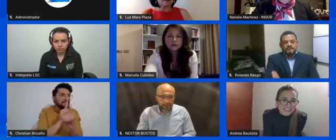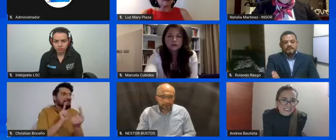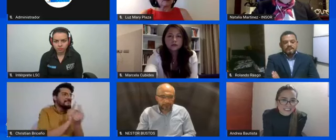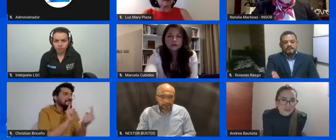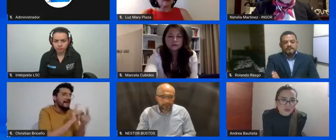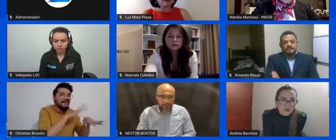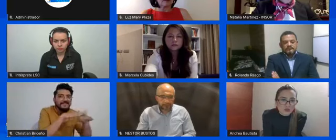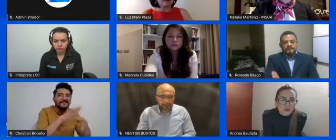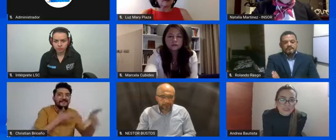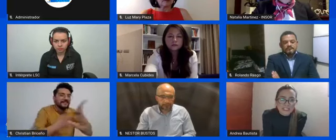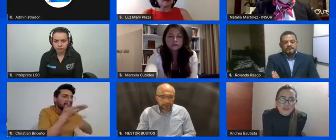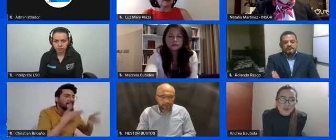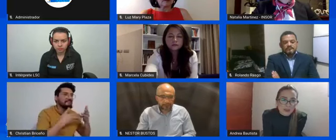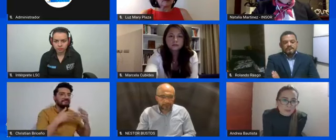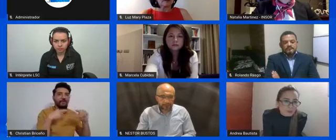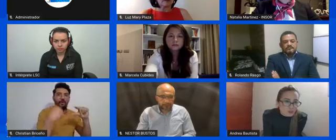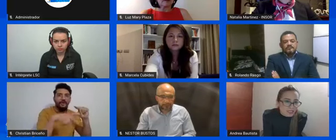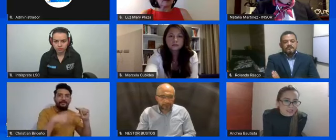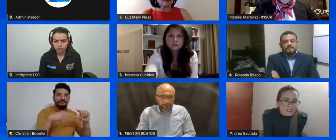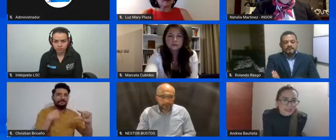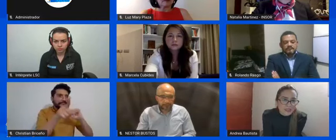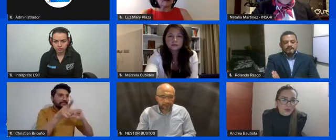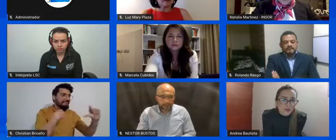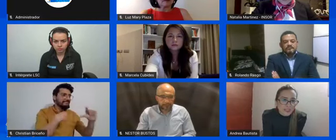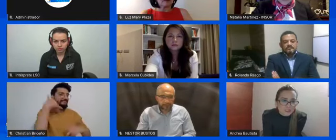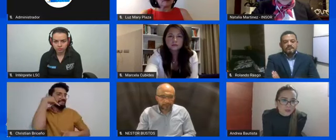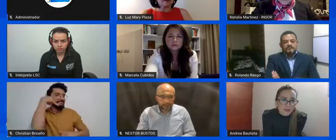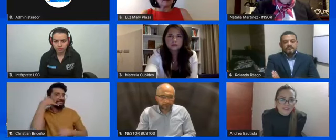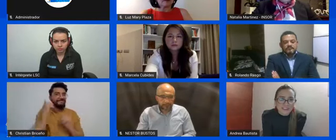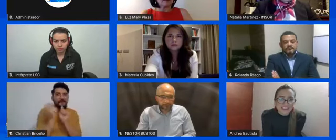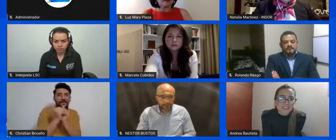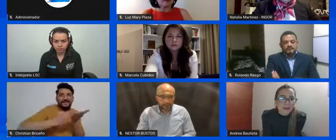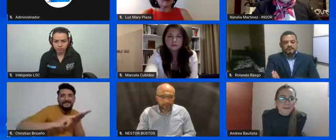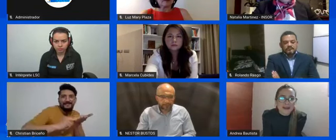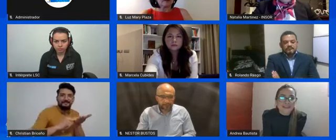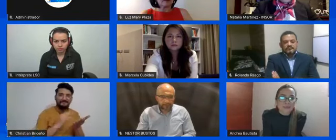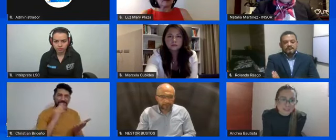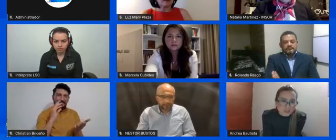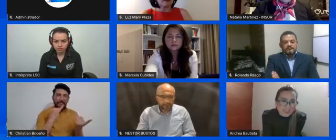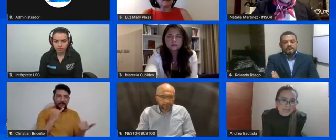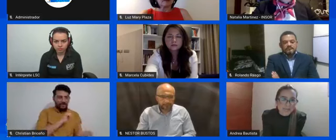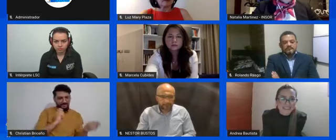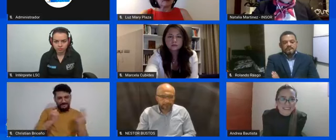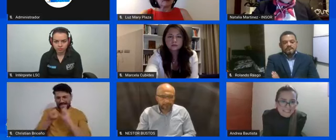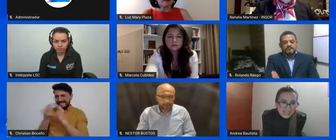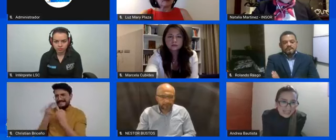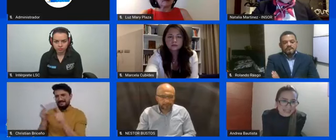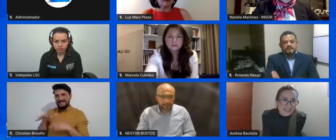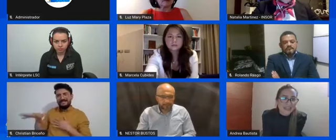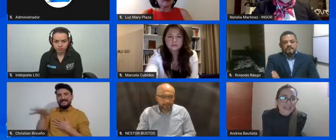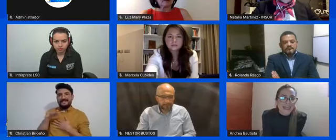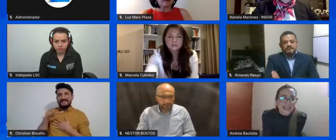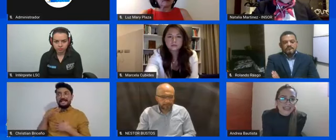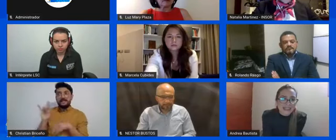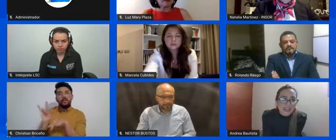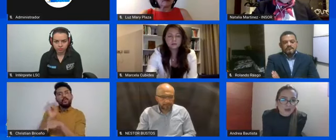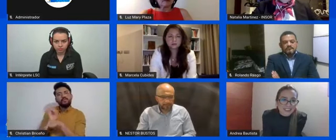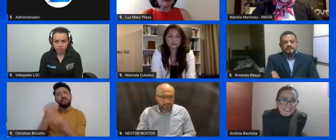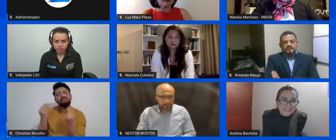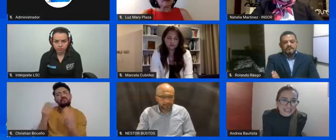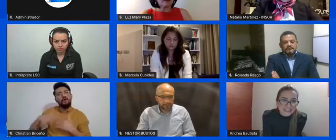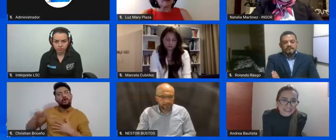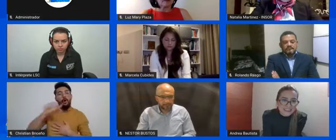Entonces, es esa diferencia, que antes no había mucha comunicación por redes sociales, sino era más personal y